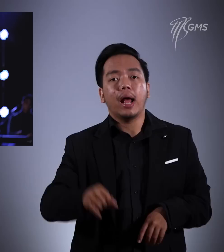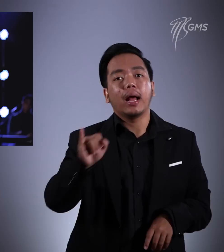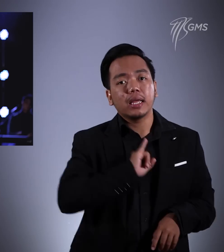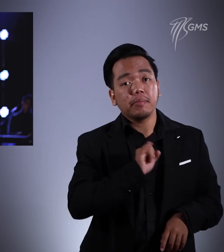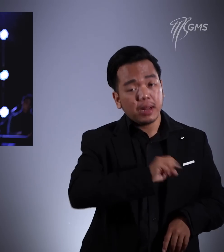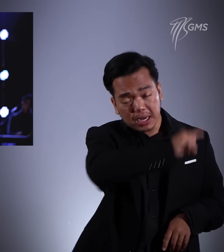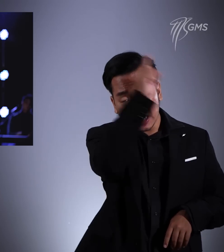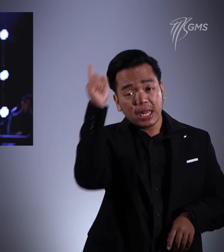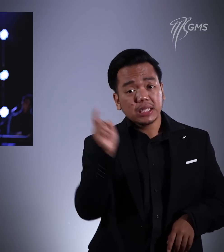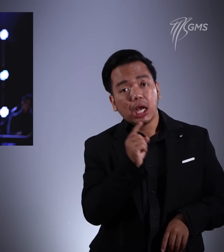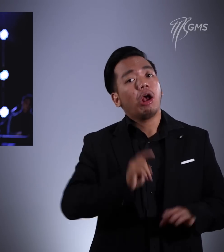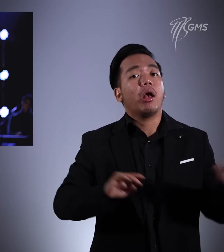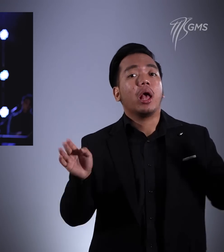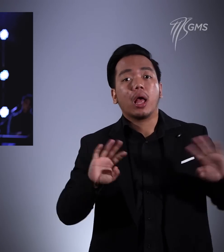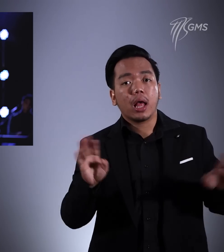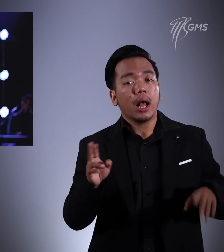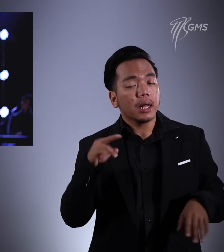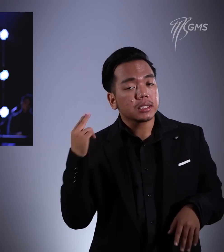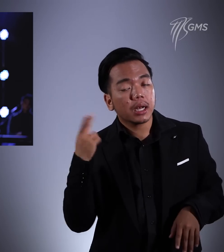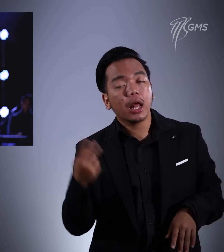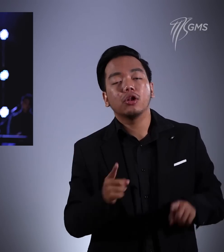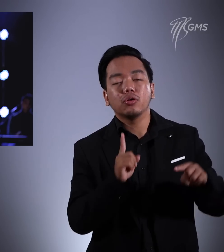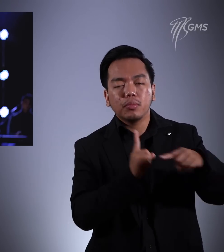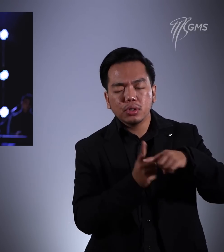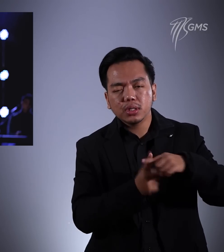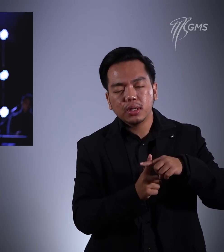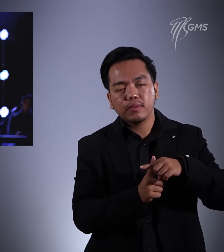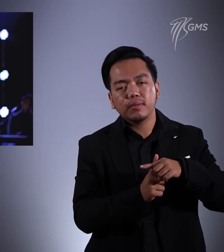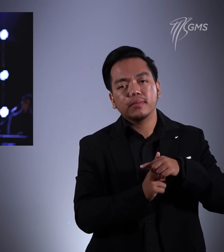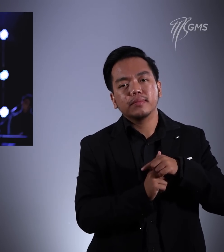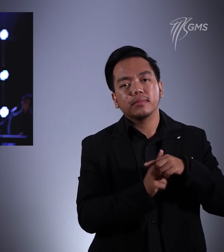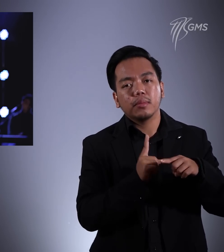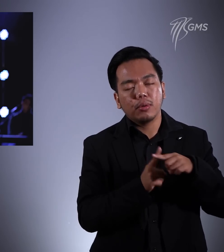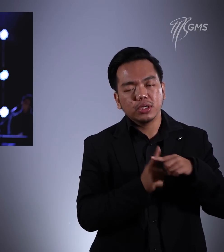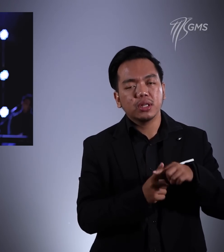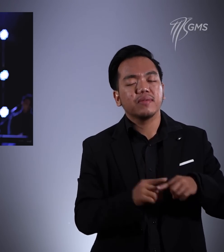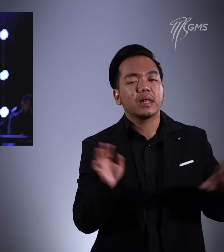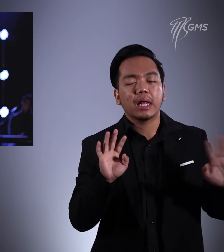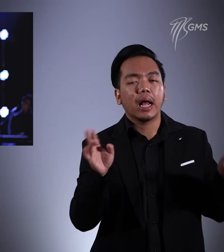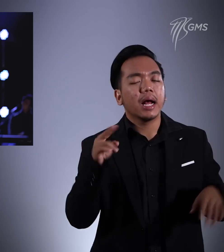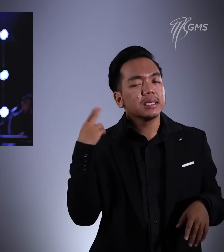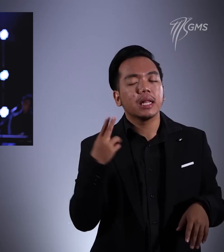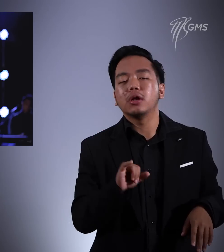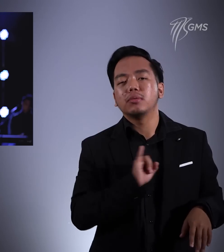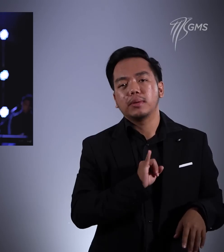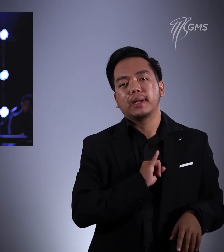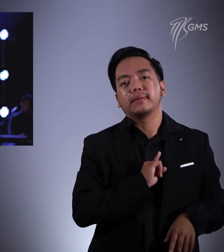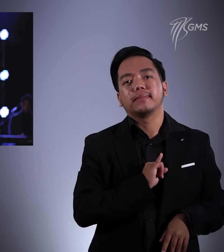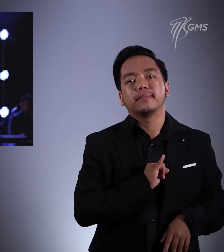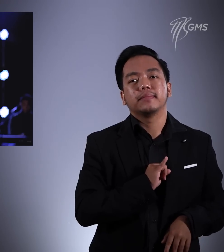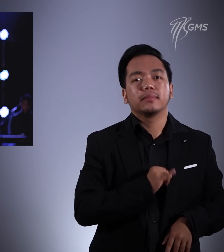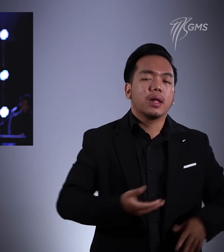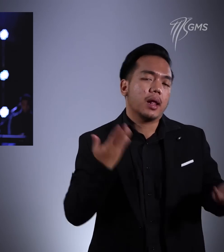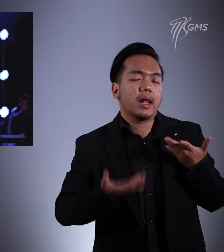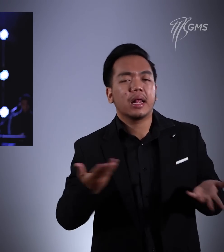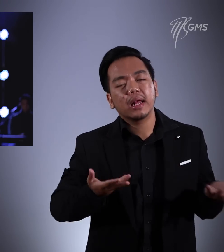tentu beriman, harus firman. Iman itu harus firman, nggak hanya pikiran positif manusia. Apalagi kalau pikirannya negatif melulu. Bagaimana beriman